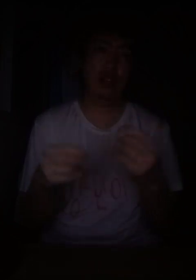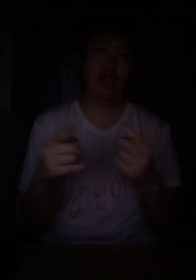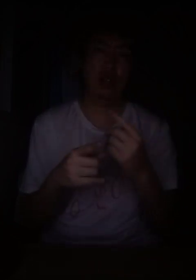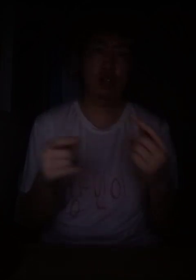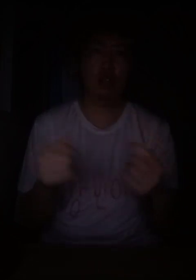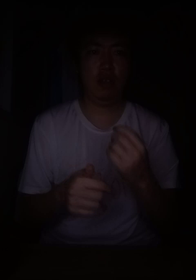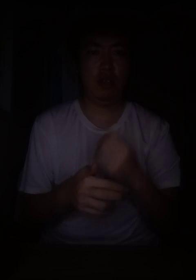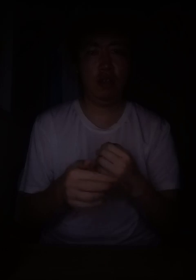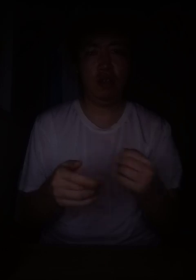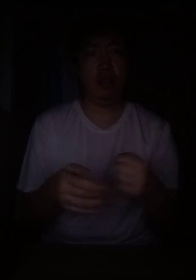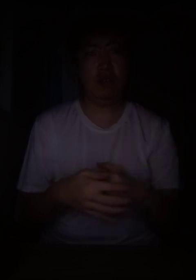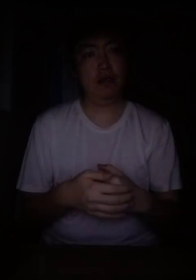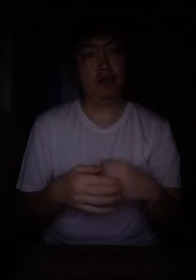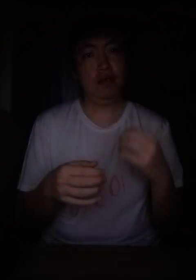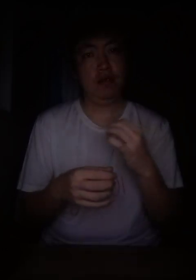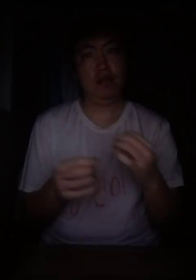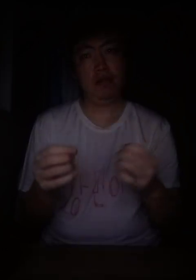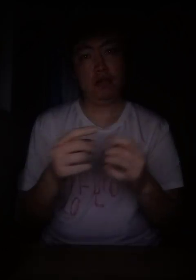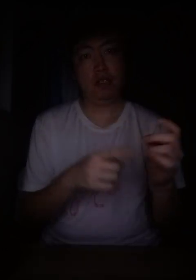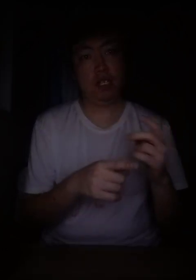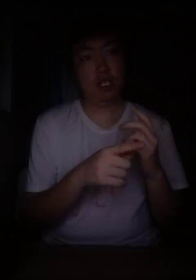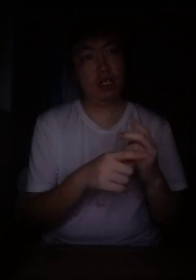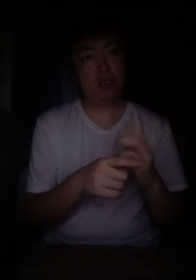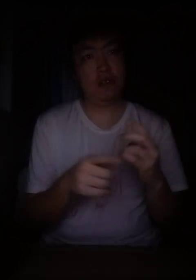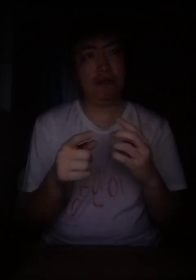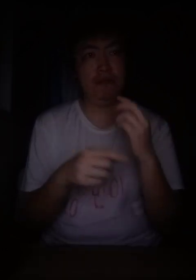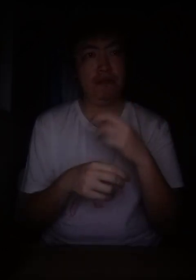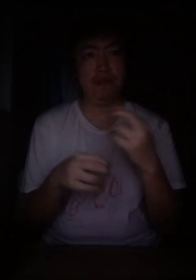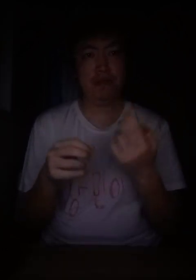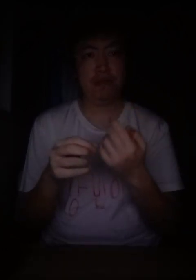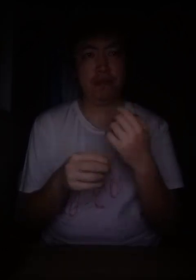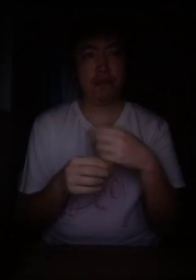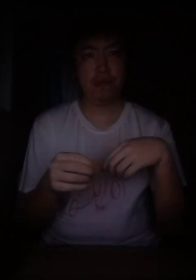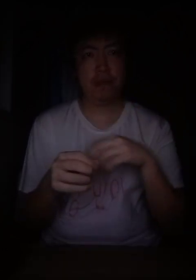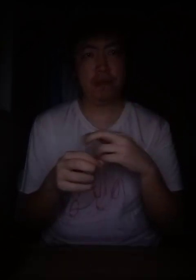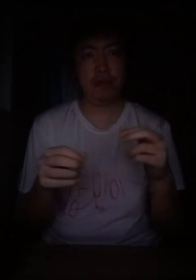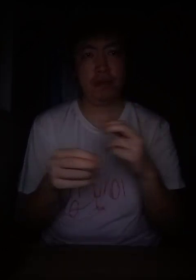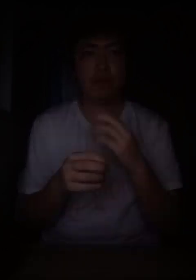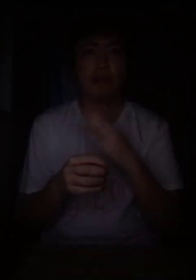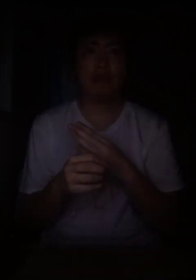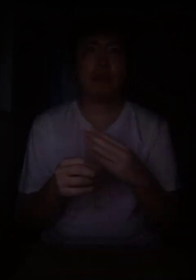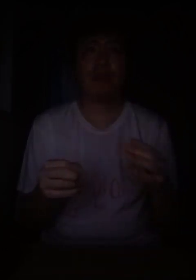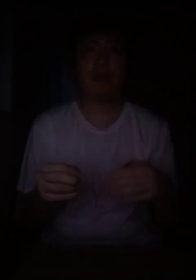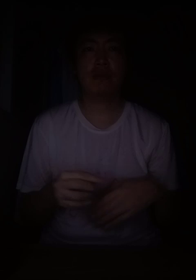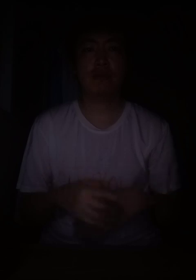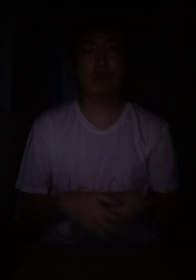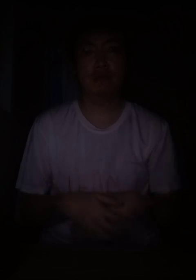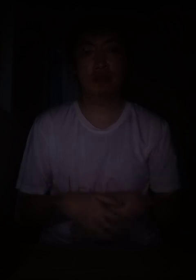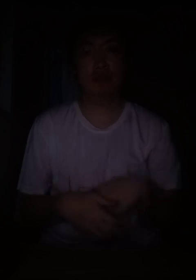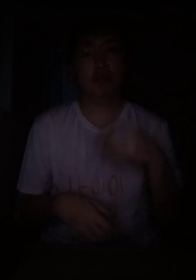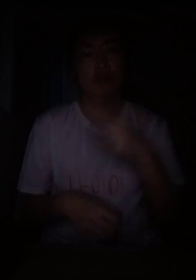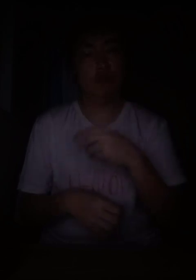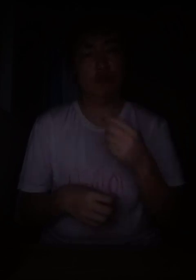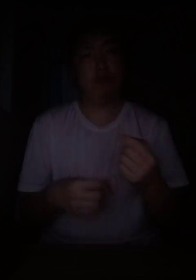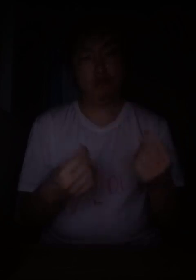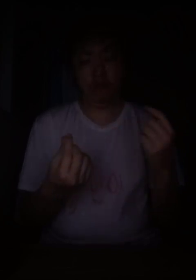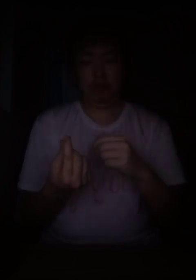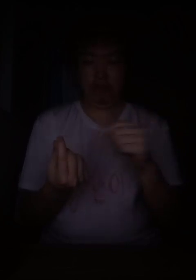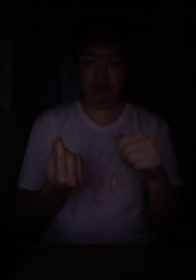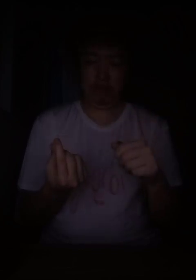되더라고요. 지하에 있는 사람들이 대피할 수 있는 어떤 시간적 여유가 없다는 거죠. 행정안전부 고시에는 지하 공간의 경우